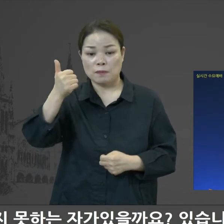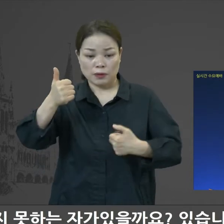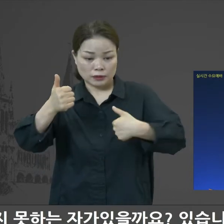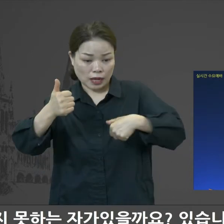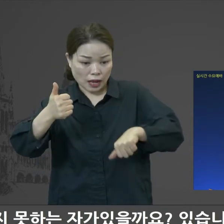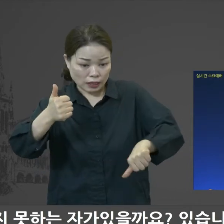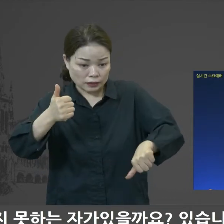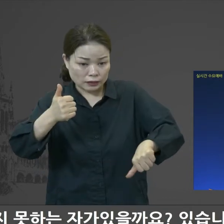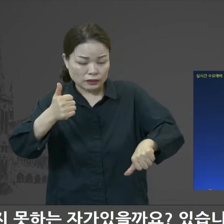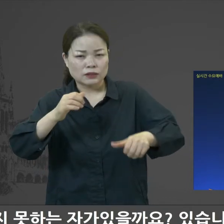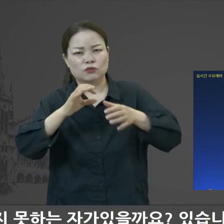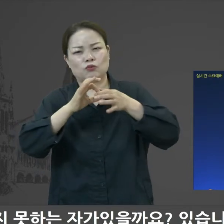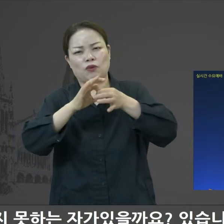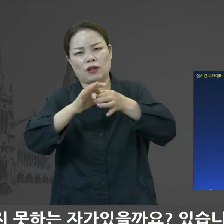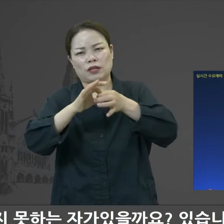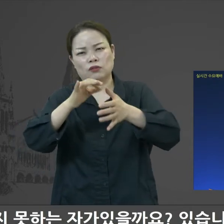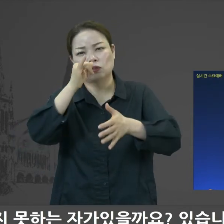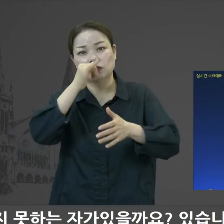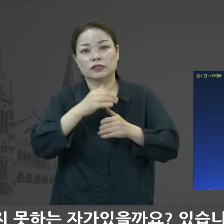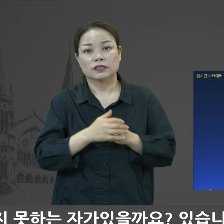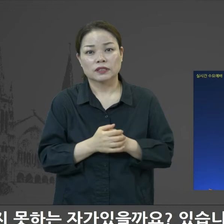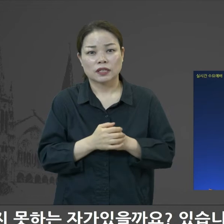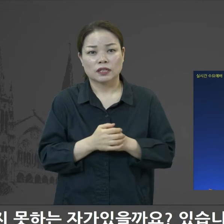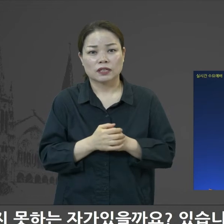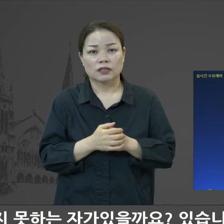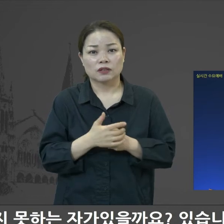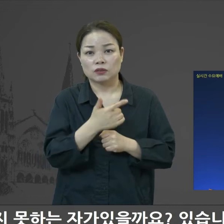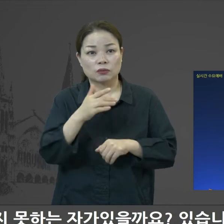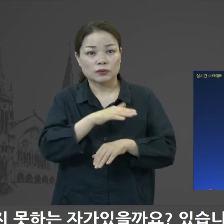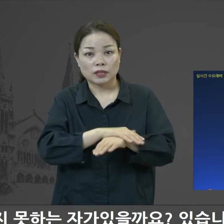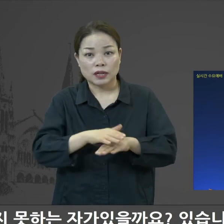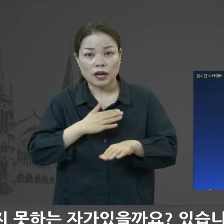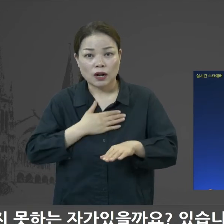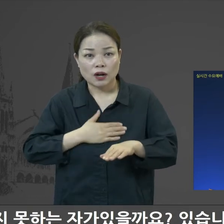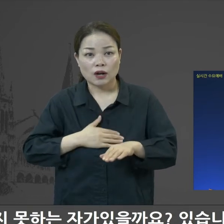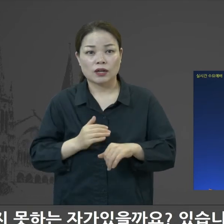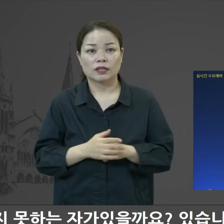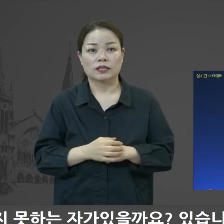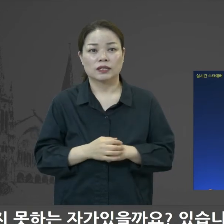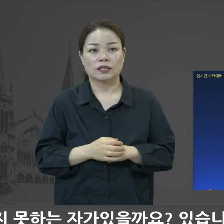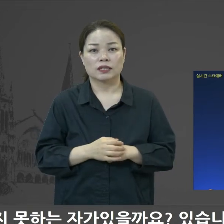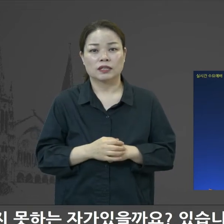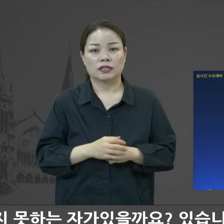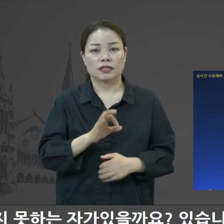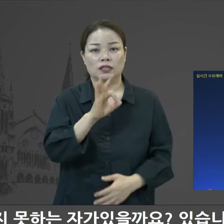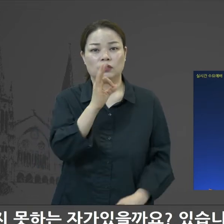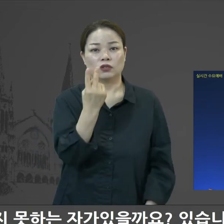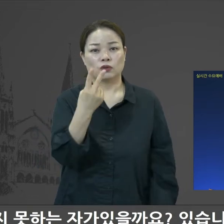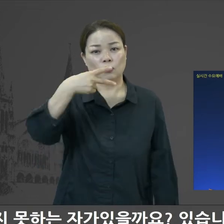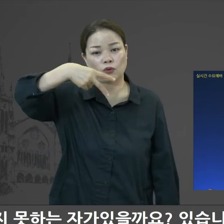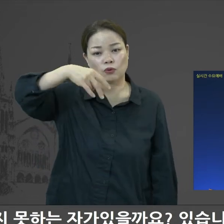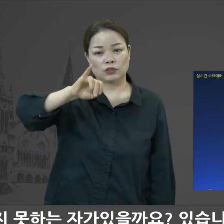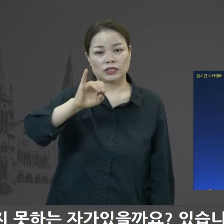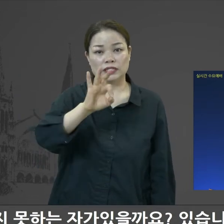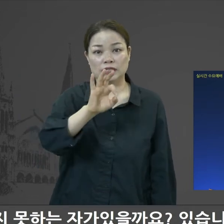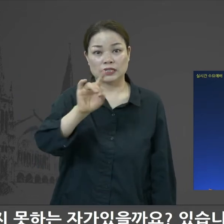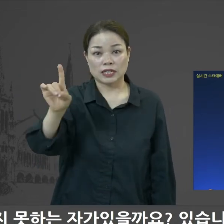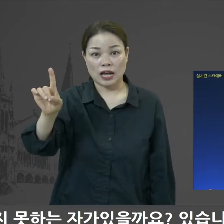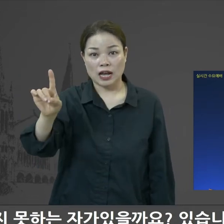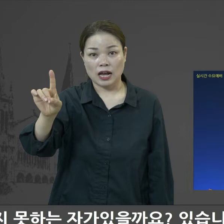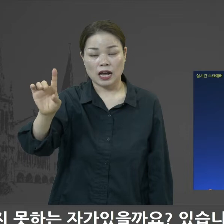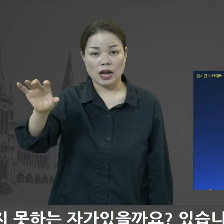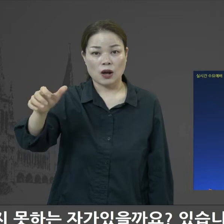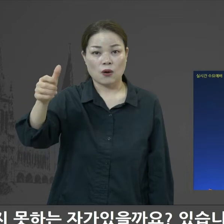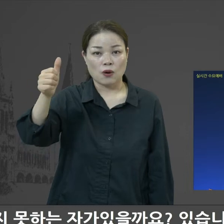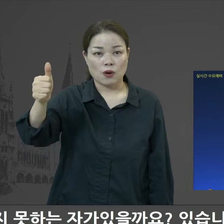아들 사이에서도 이런 일이 일어나는데, 너무나 잘 아시죠? 요시야 왕은 아버지였고 그의